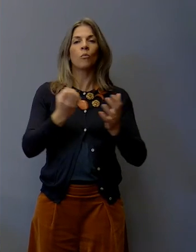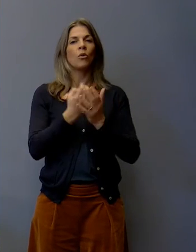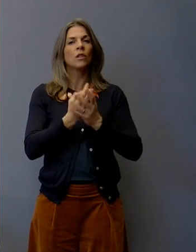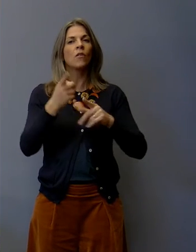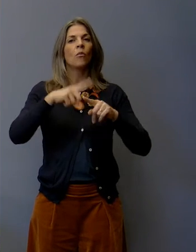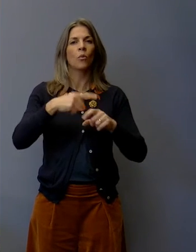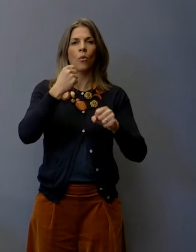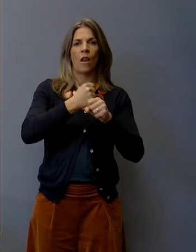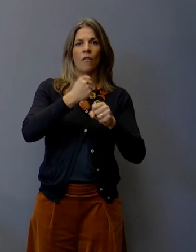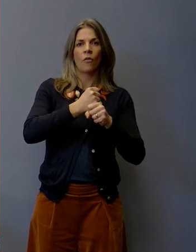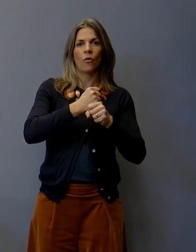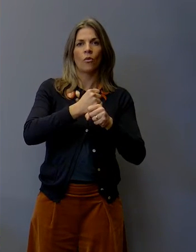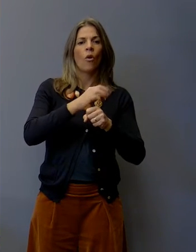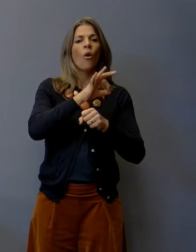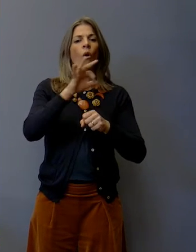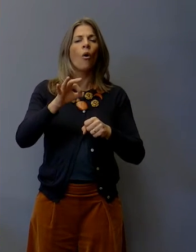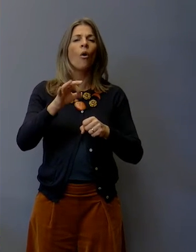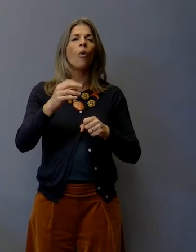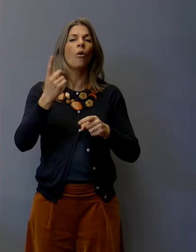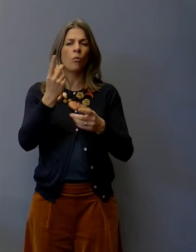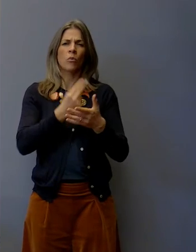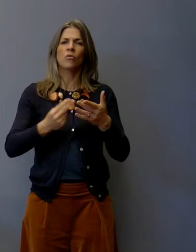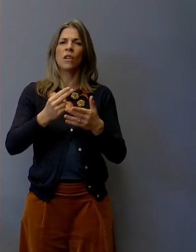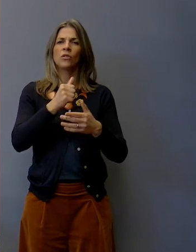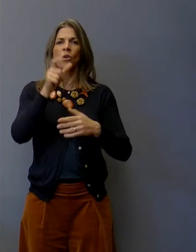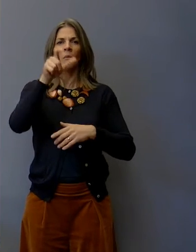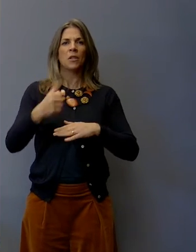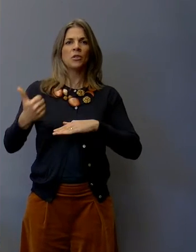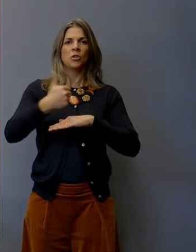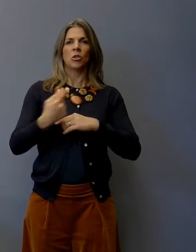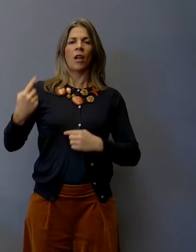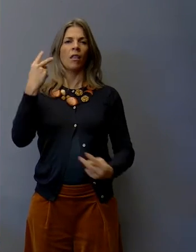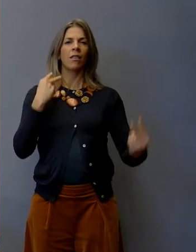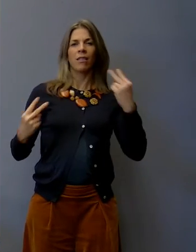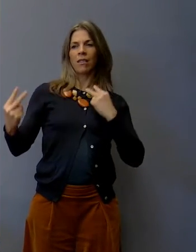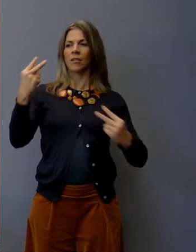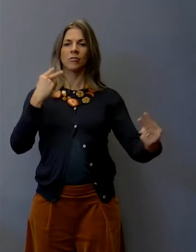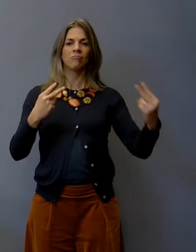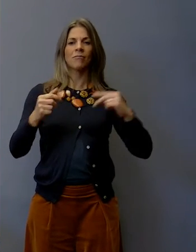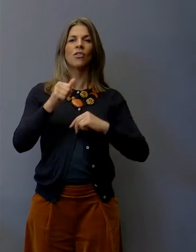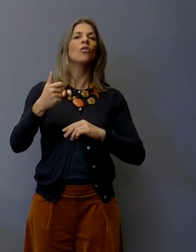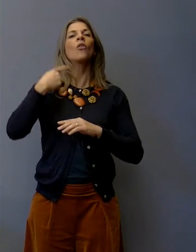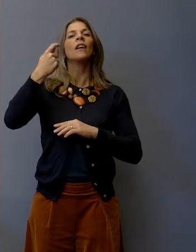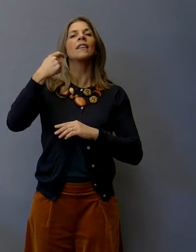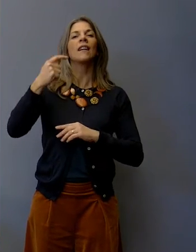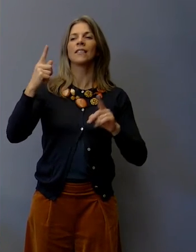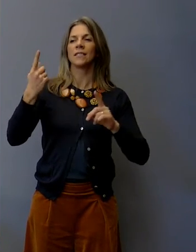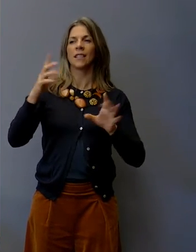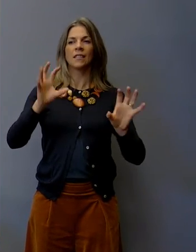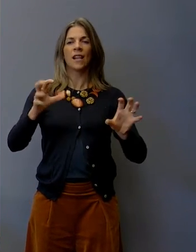solamente un modello cemento centrico arricchito da continua proposizione mediatica che mira distoglie dai veri problemi risolti di questa